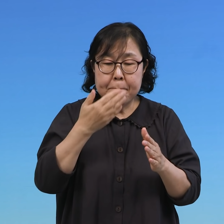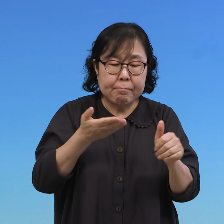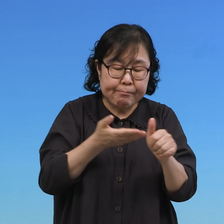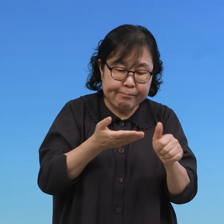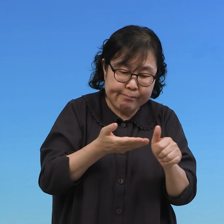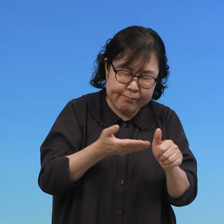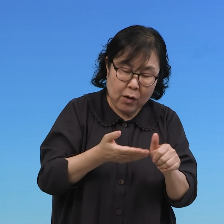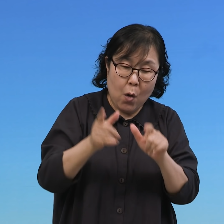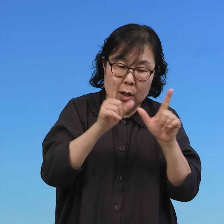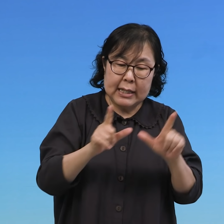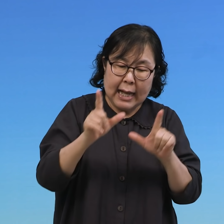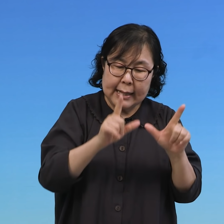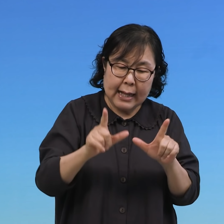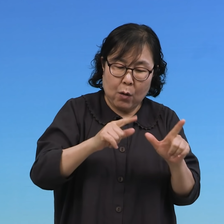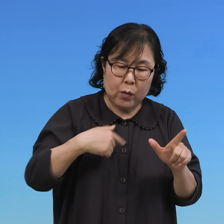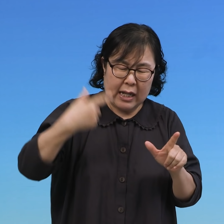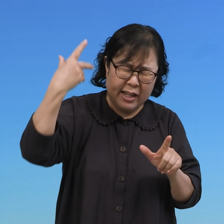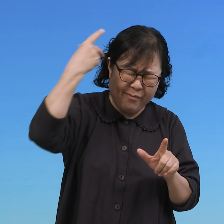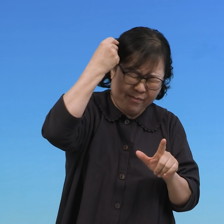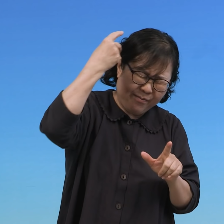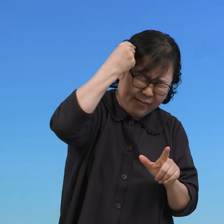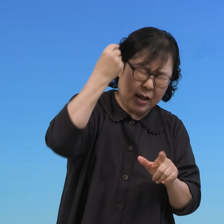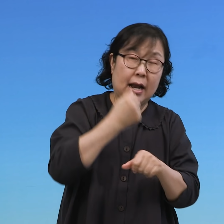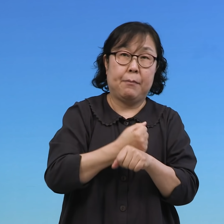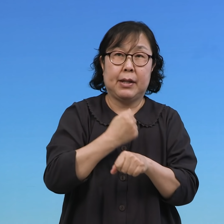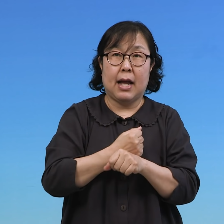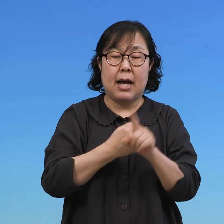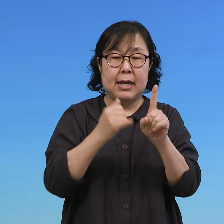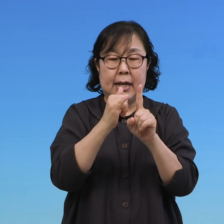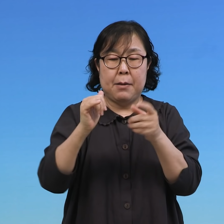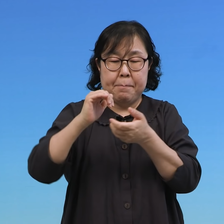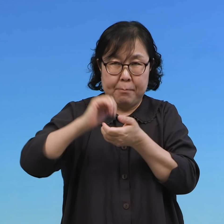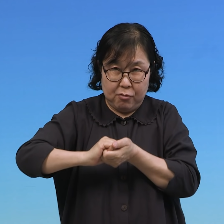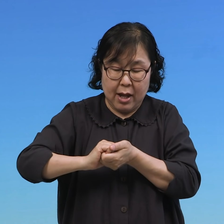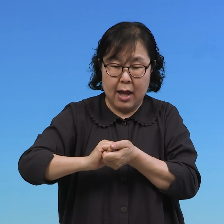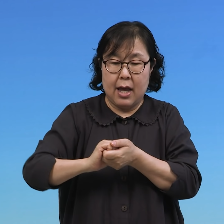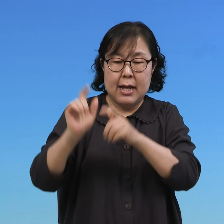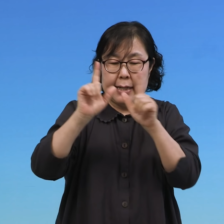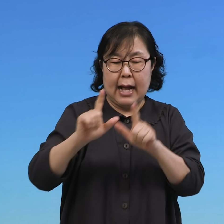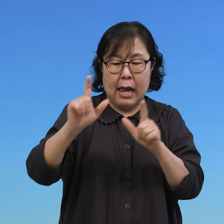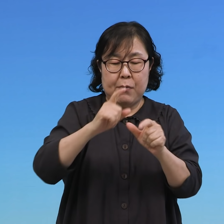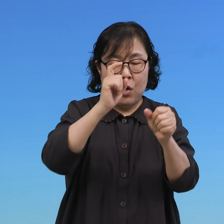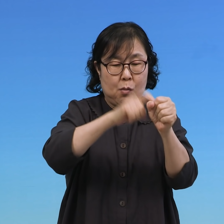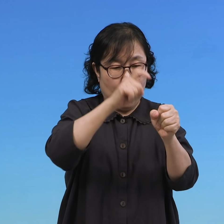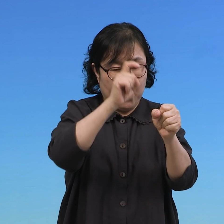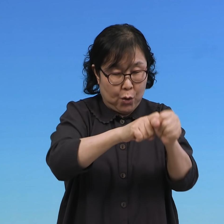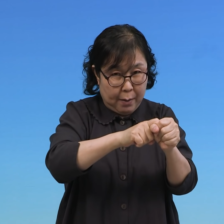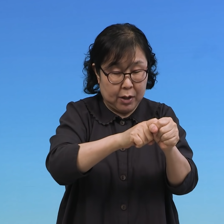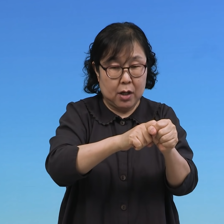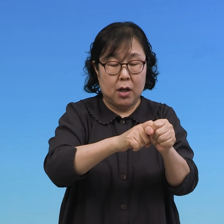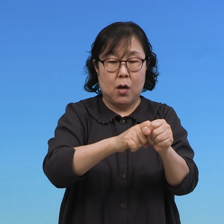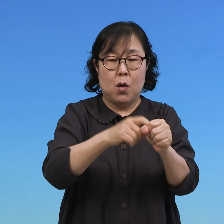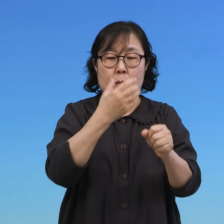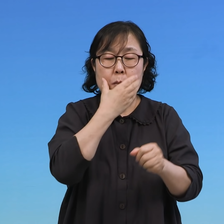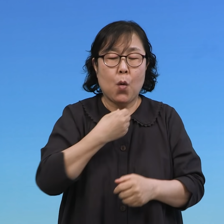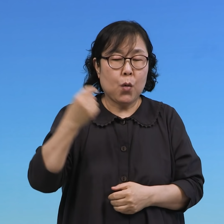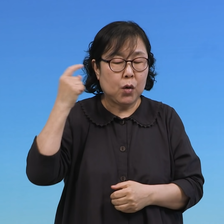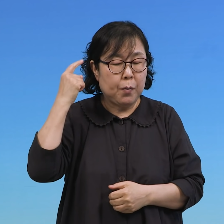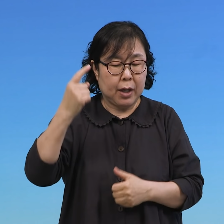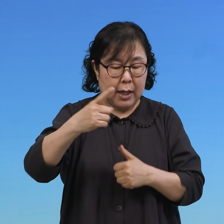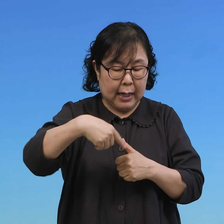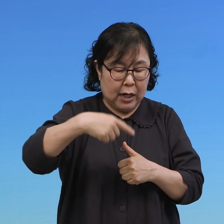우리의 목표가 되게끔 세뇌한다. 이런 1인분의 삶을 목표로 하는 사람들은 복음이 가르치는